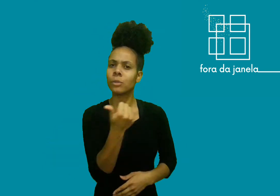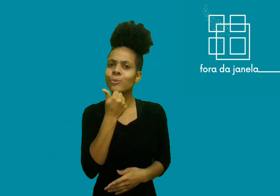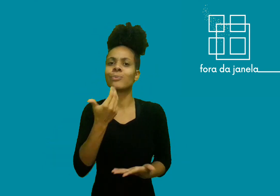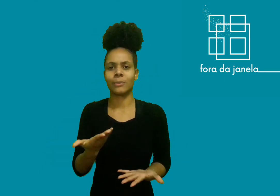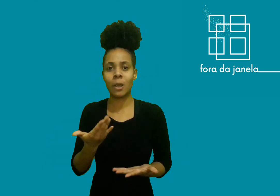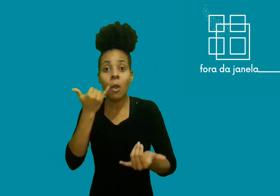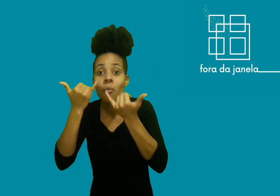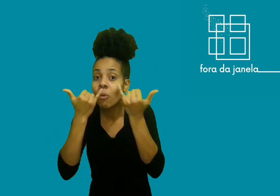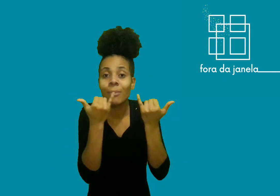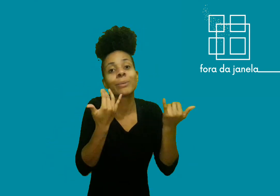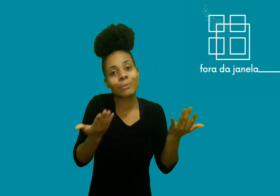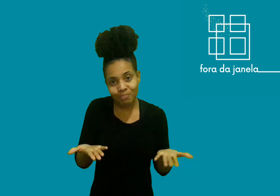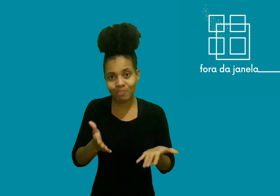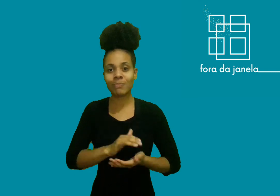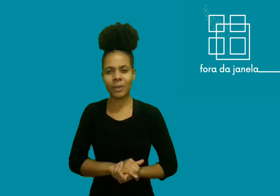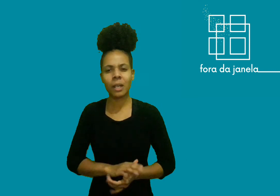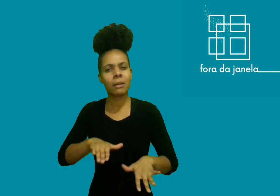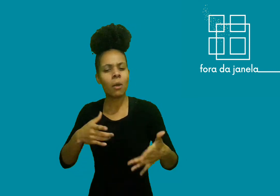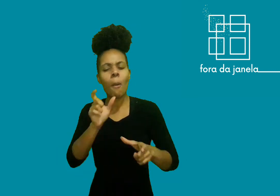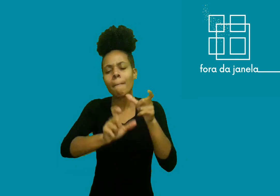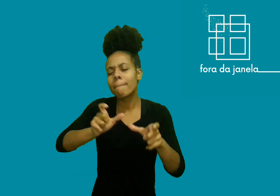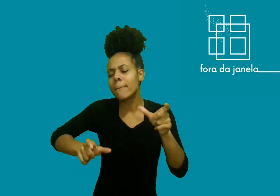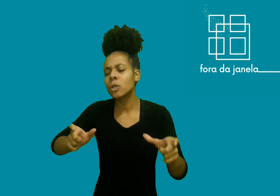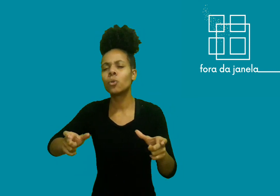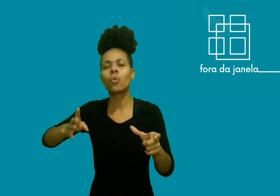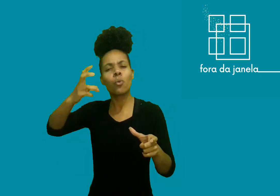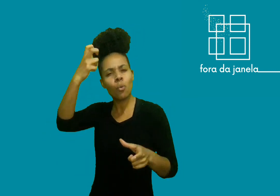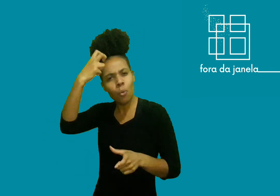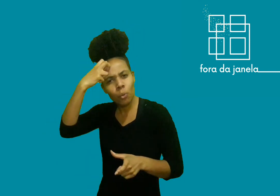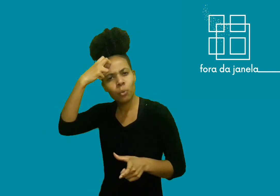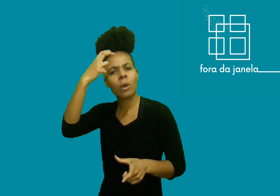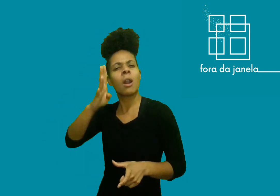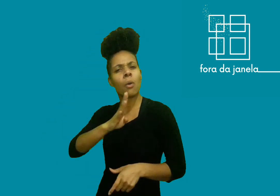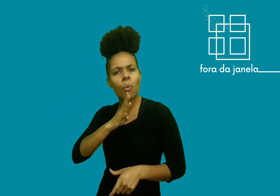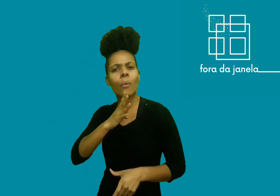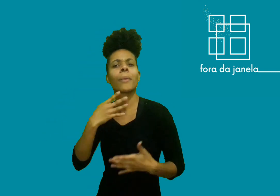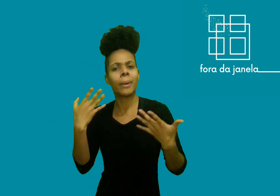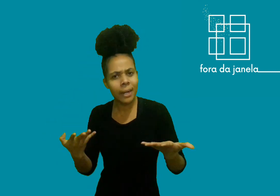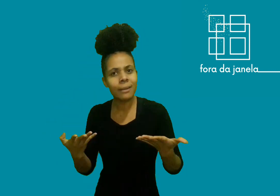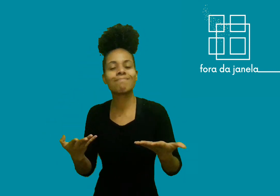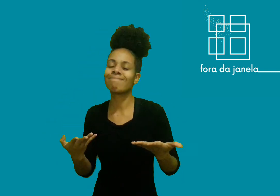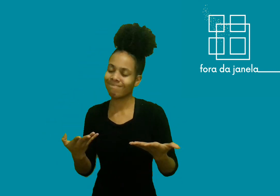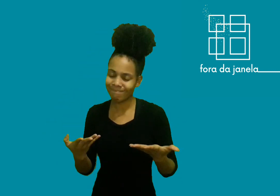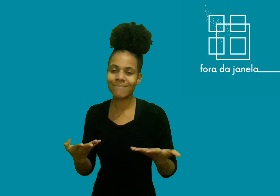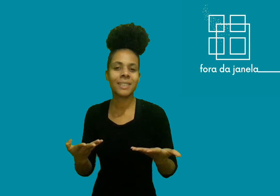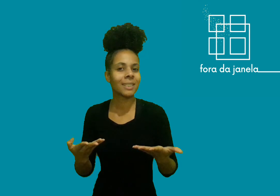e eu acho que a partir da educação a gente consegue desenvolver um país, uma nação, um mundo melhor, né? A partir